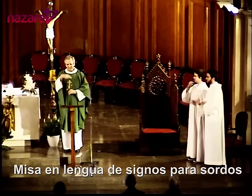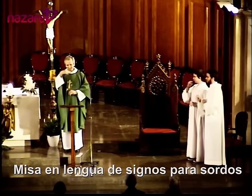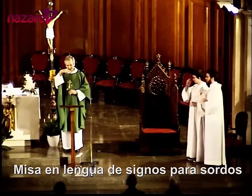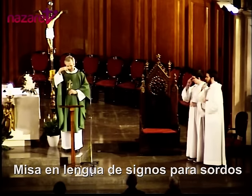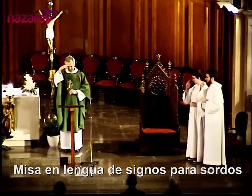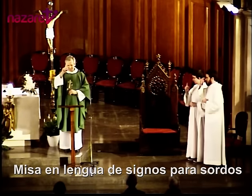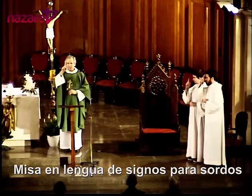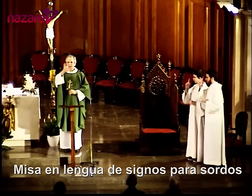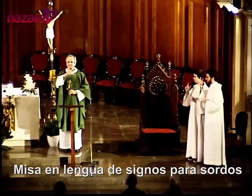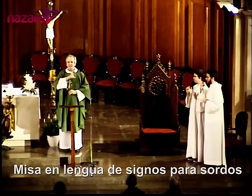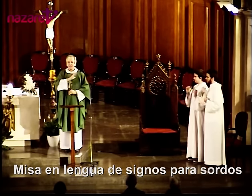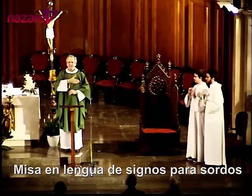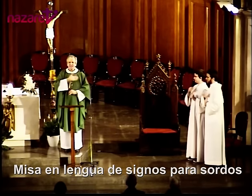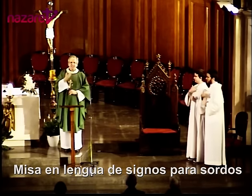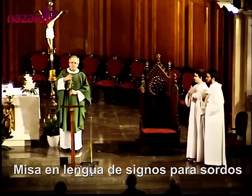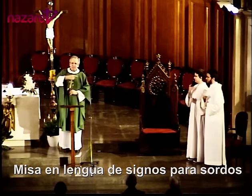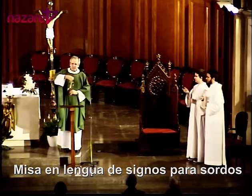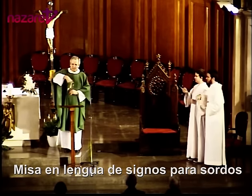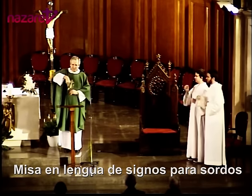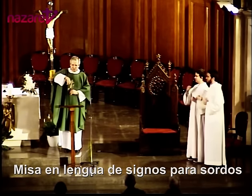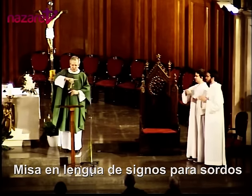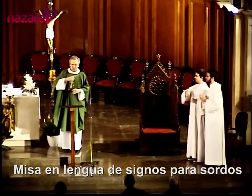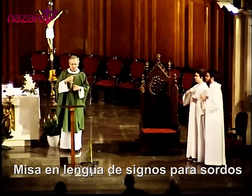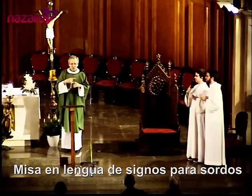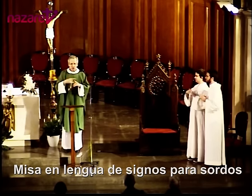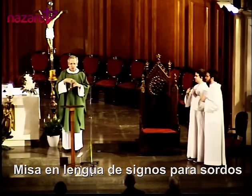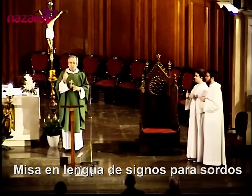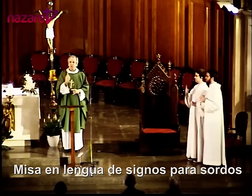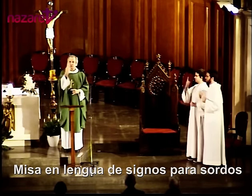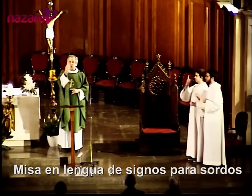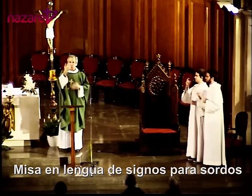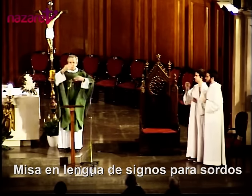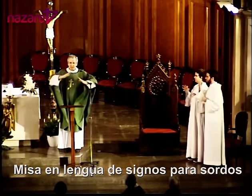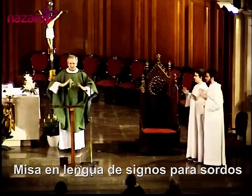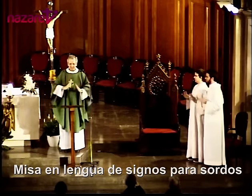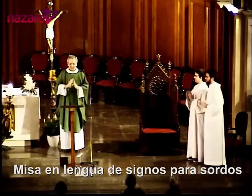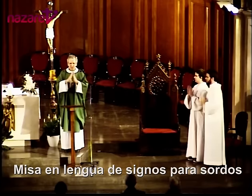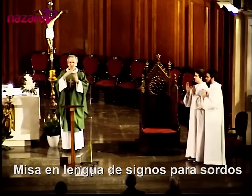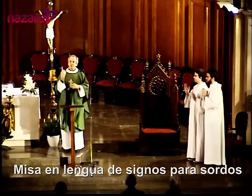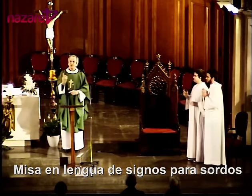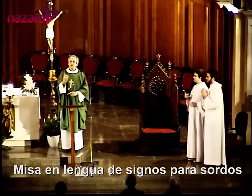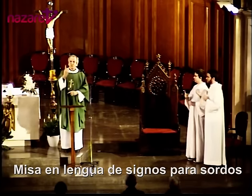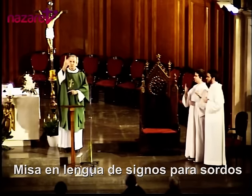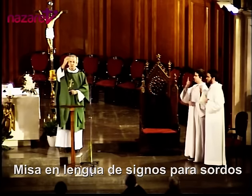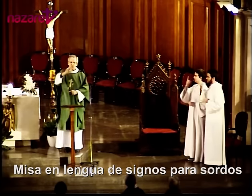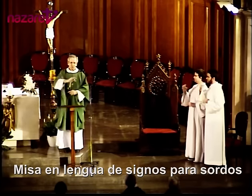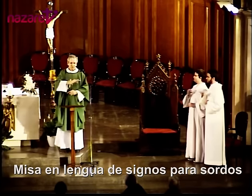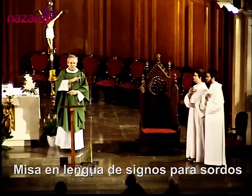la derecha del Padre, ten piedad de nosotros, porque solo tú eres santo, solo tú,